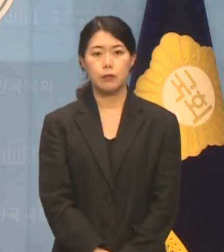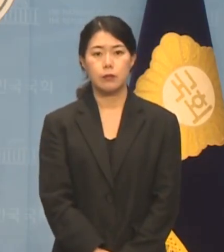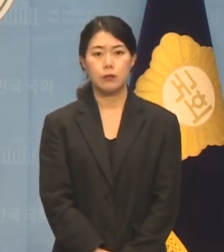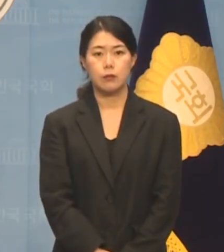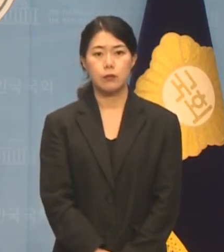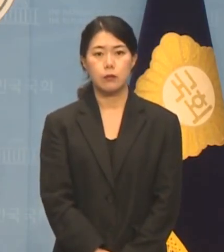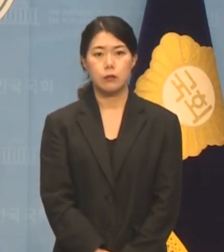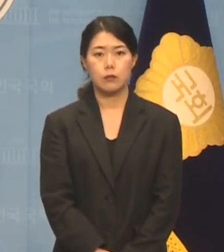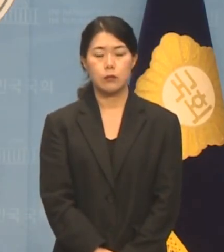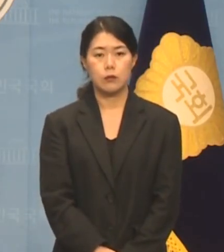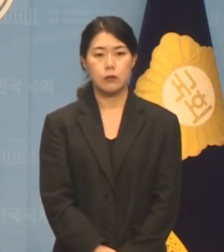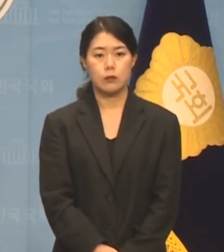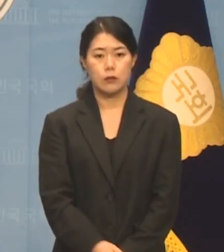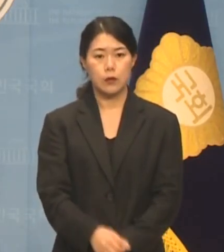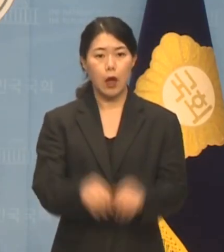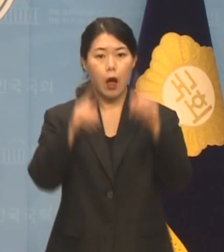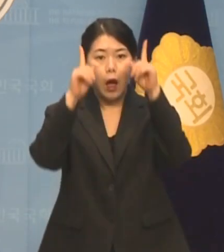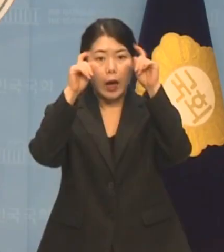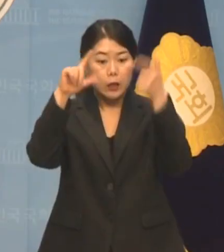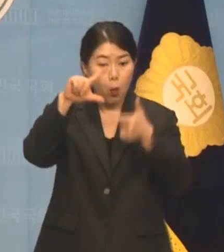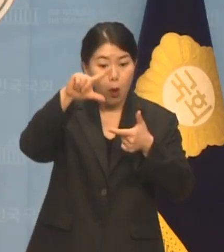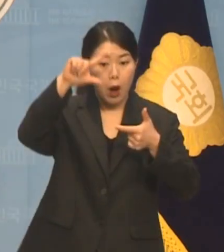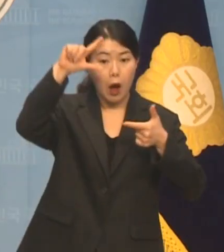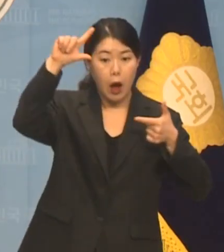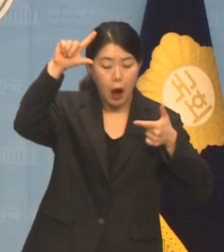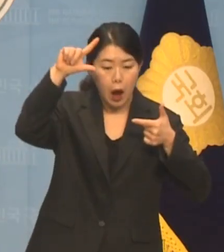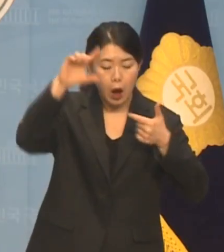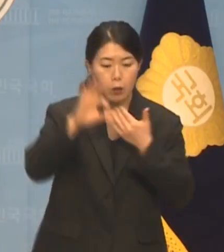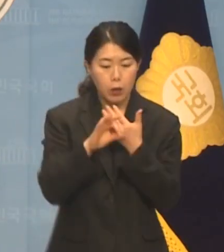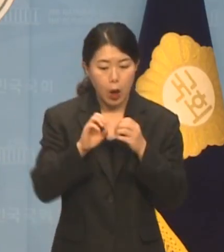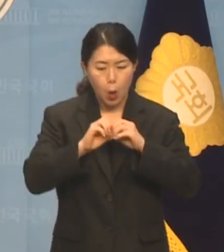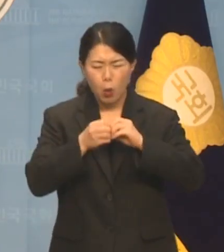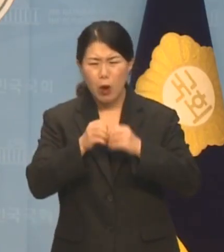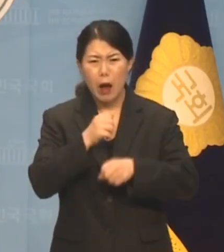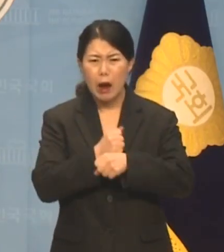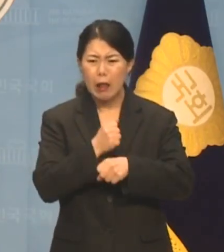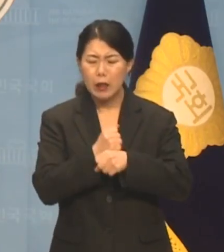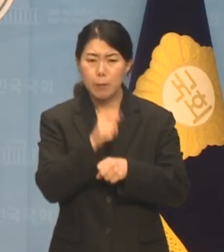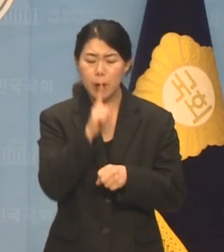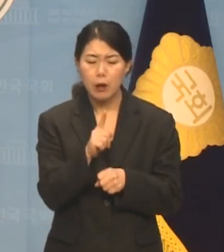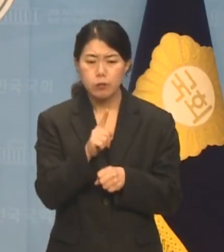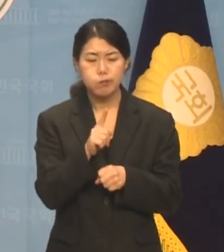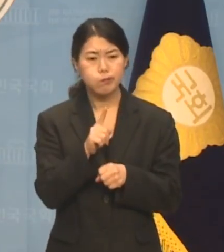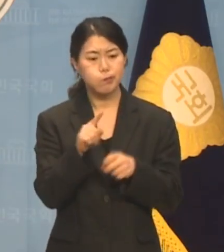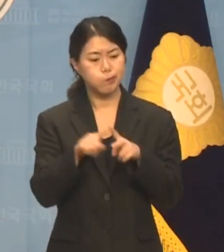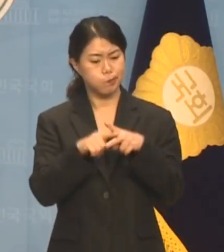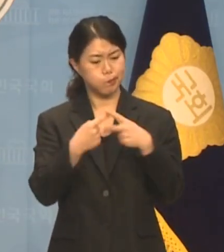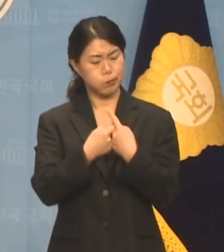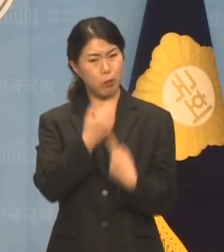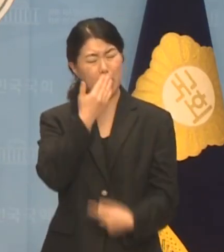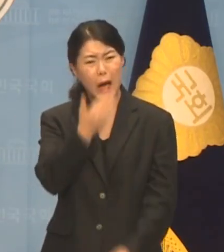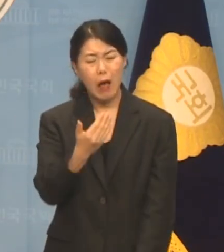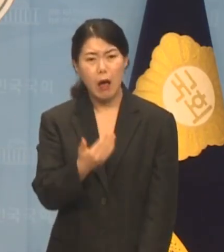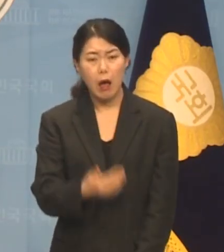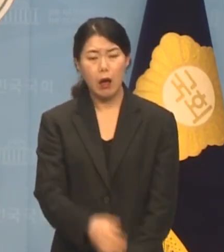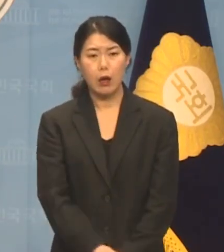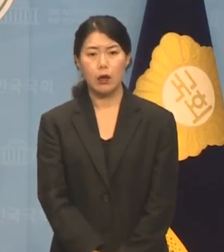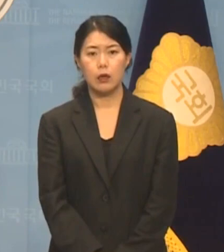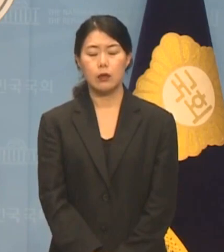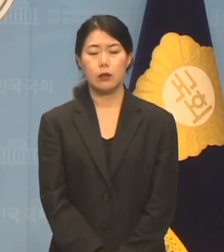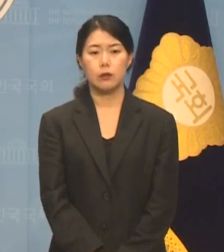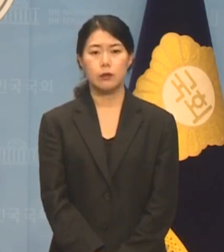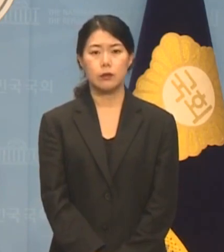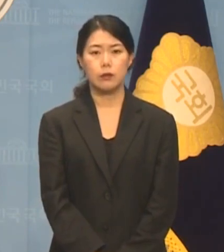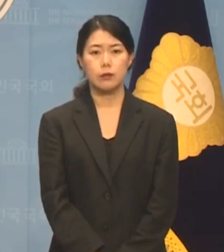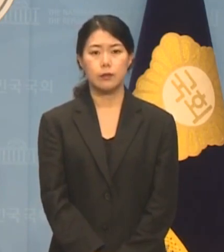사진을 확대하면 조작에 해당된다고 하는 주장을 어느 누가 납득할 수 있겠습니까?